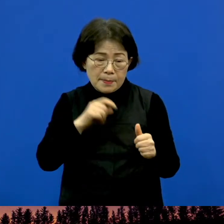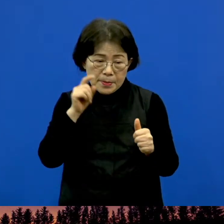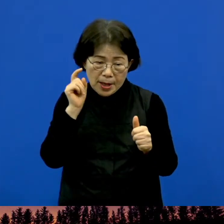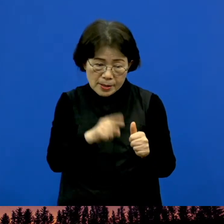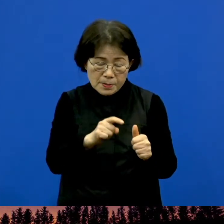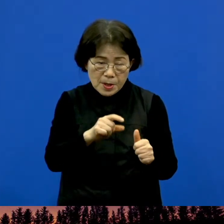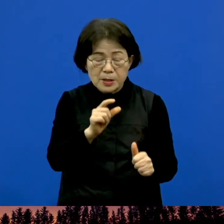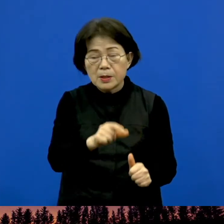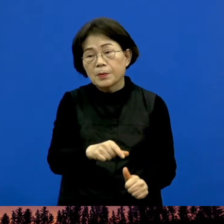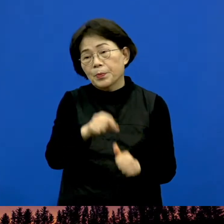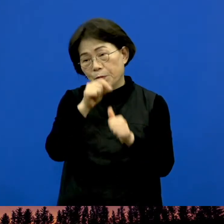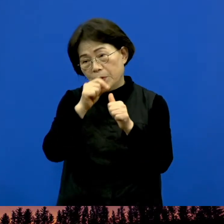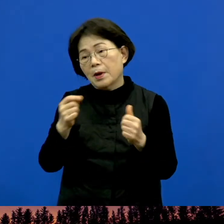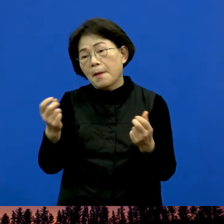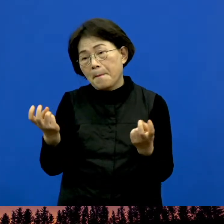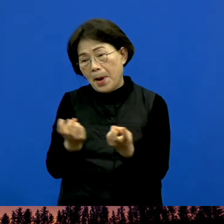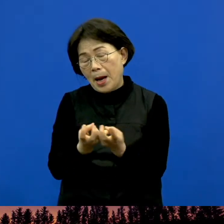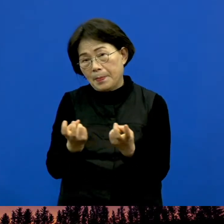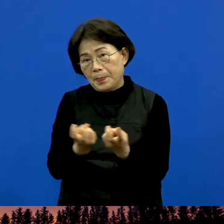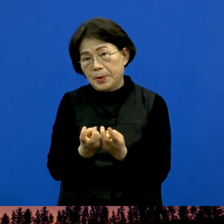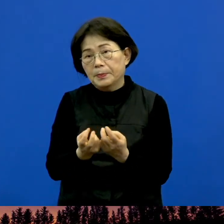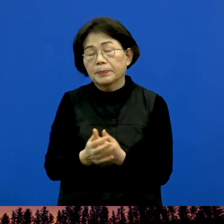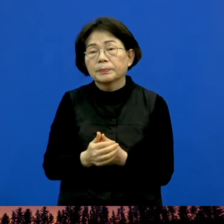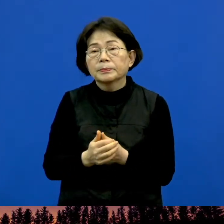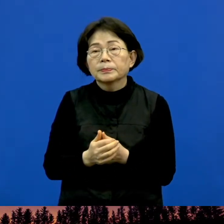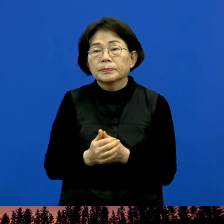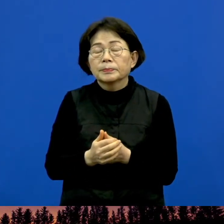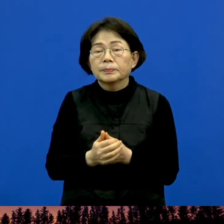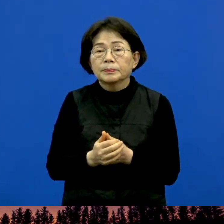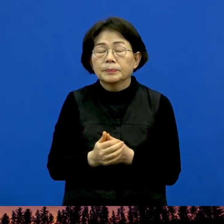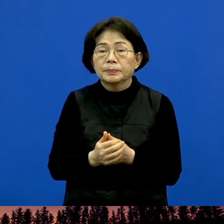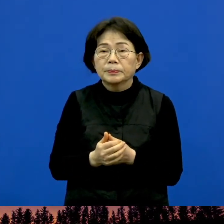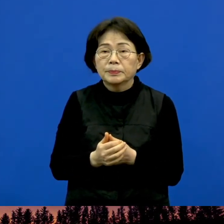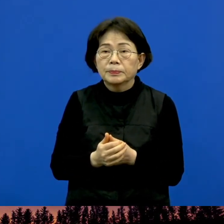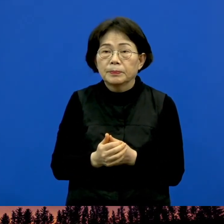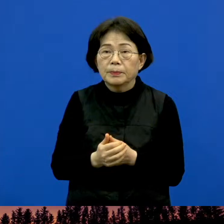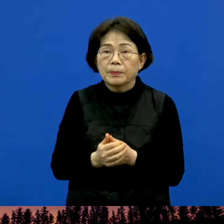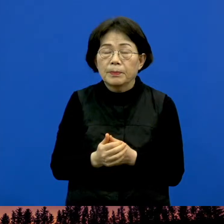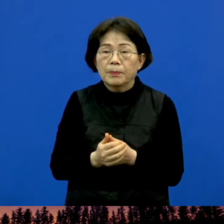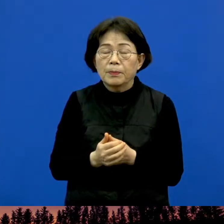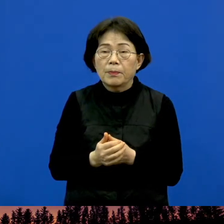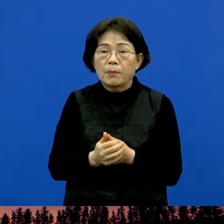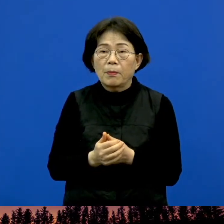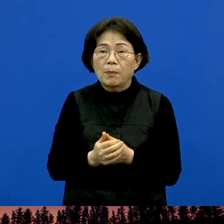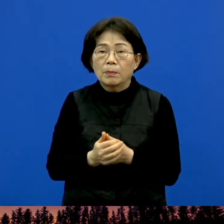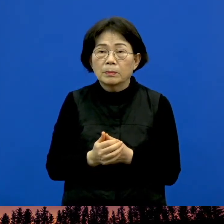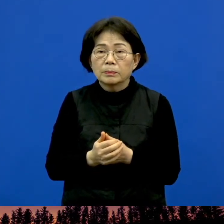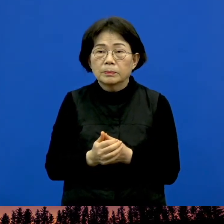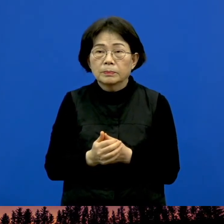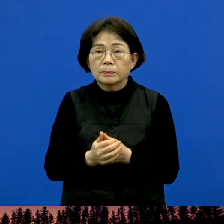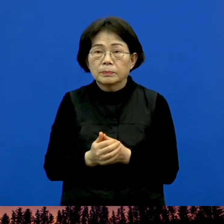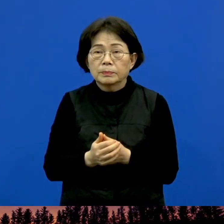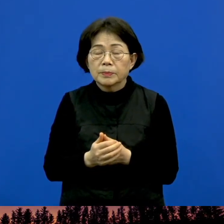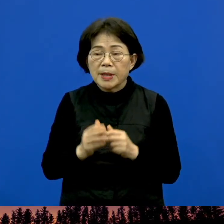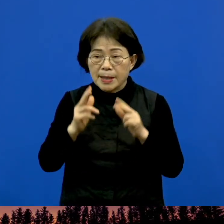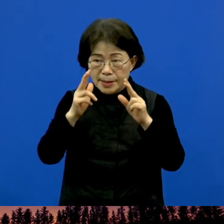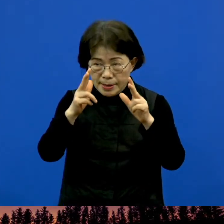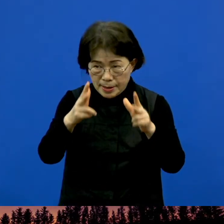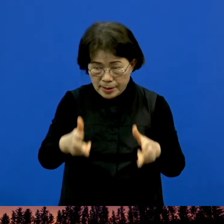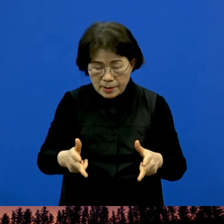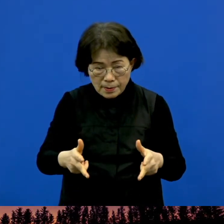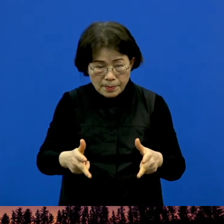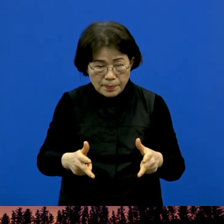공개적으로 뽑아가지고 심사해가지고 그 안에서 고르는 그런 방식이 아니에요. 하나님 그렇게 안 하세요. 직접